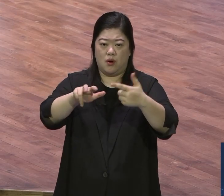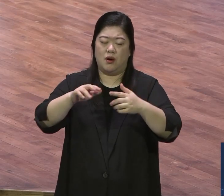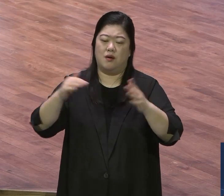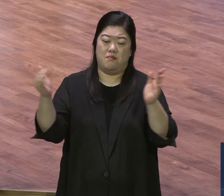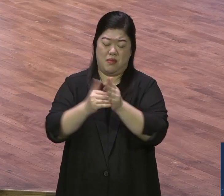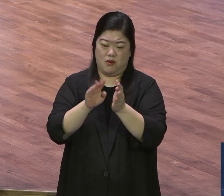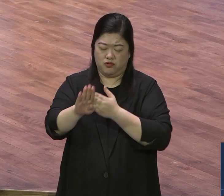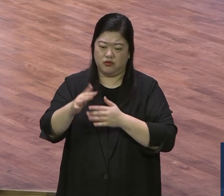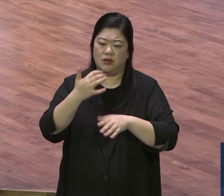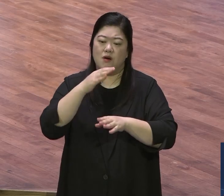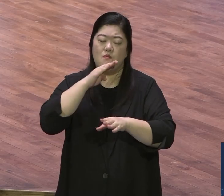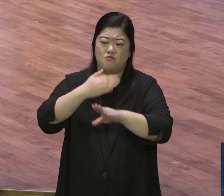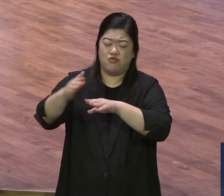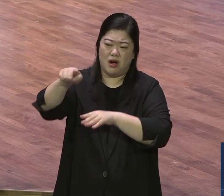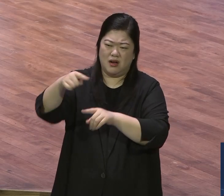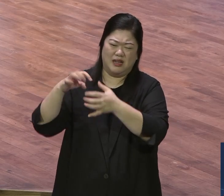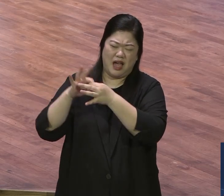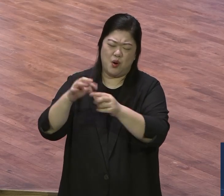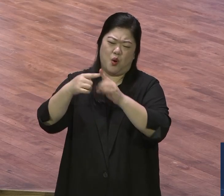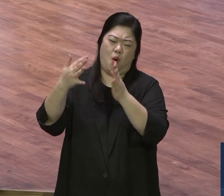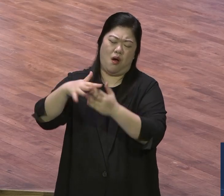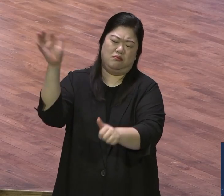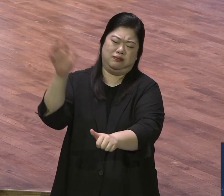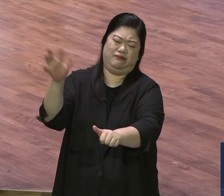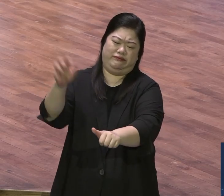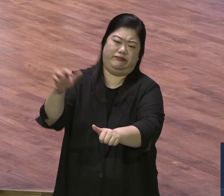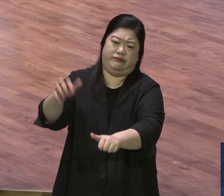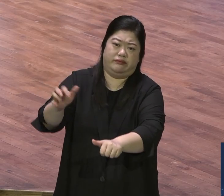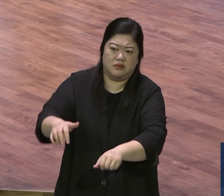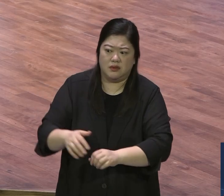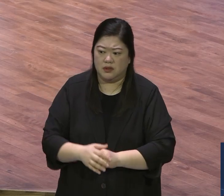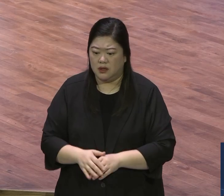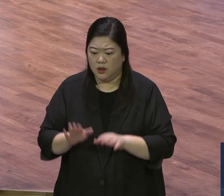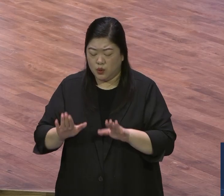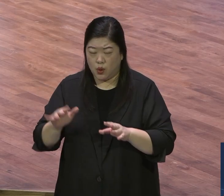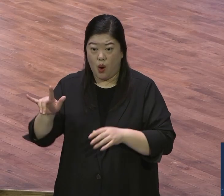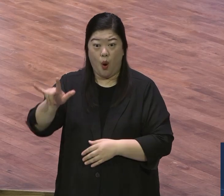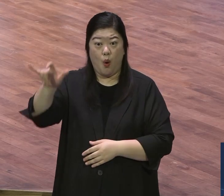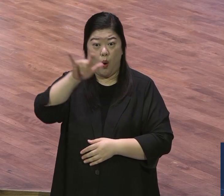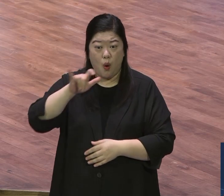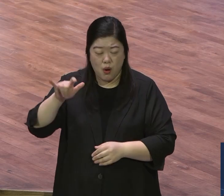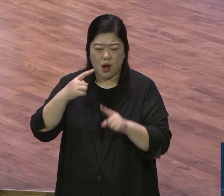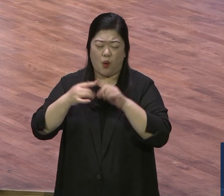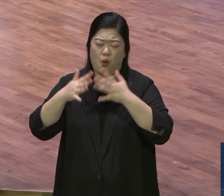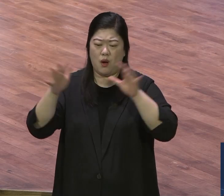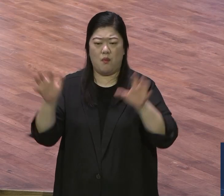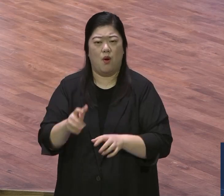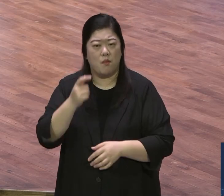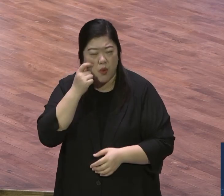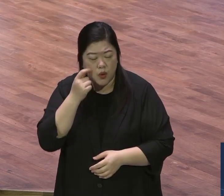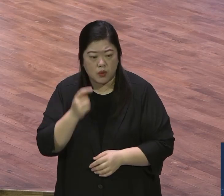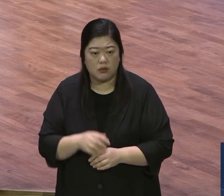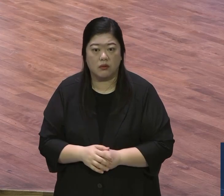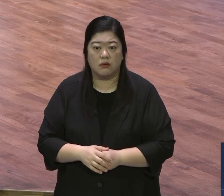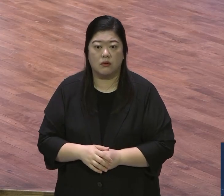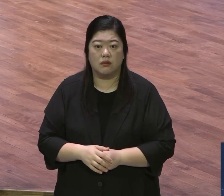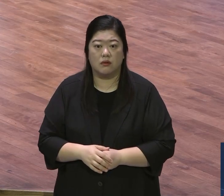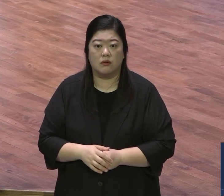정부가 시안하게 교회를 집중 공격한다니까 딴 데는 식당에 수백명 수십명 앉아도 괜찮고